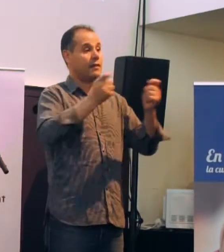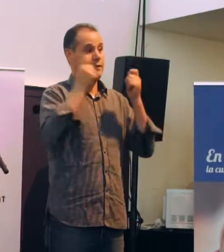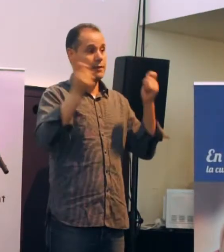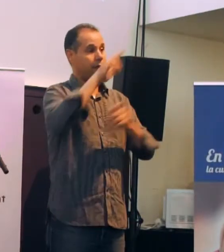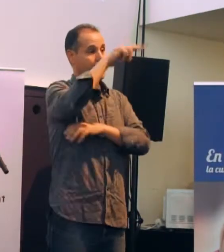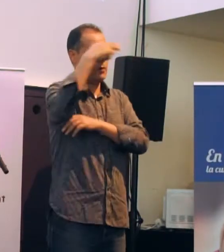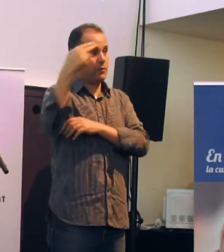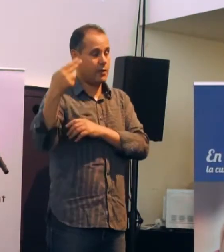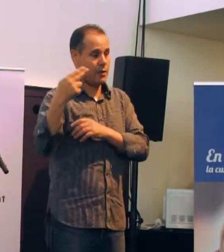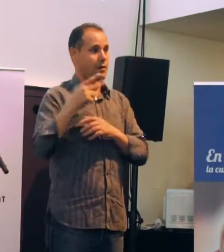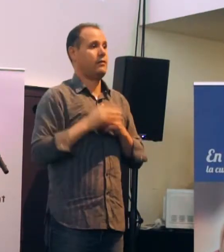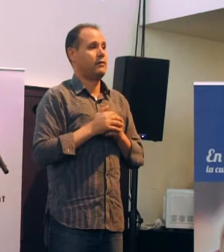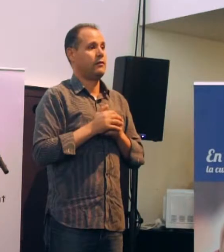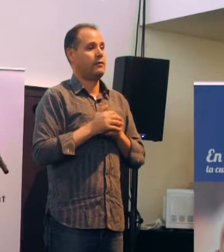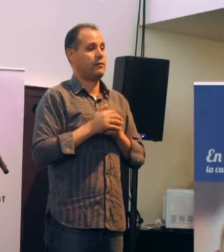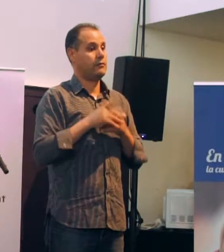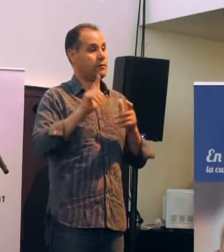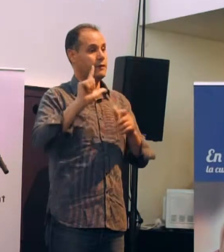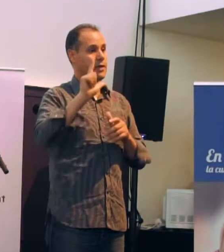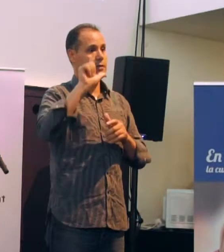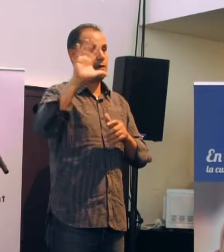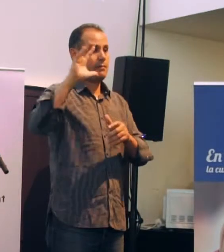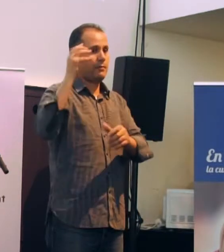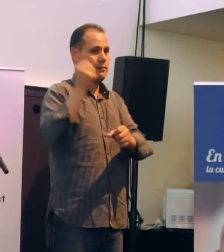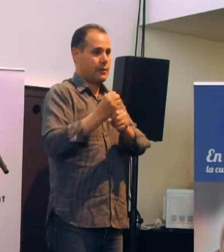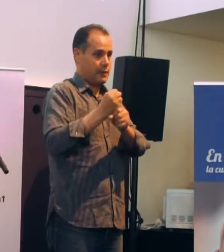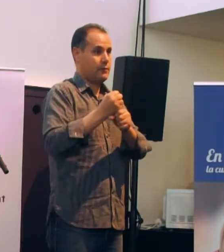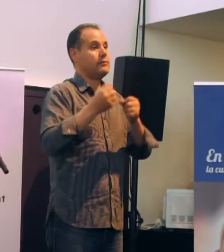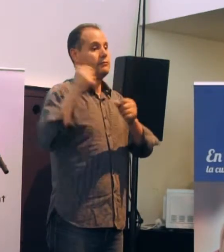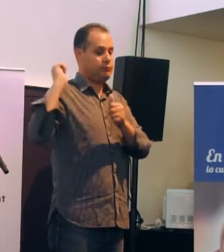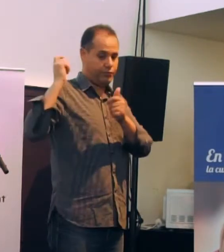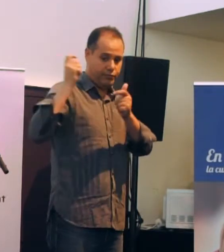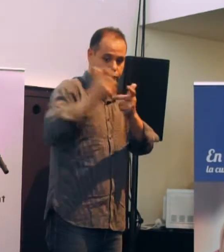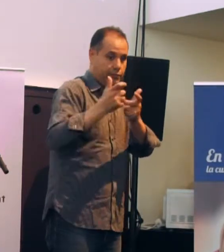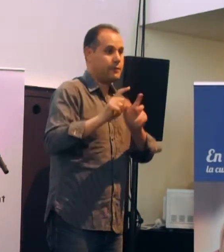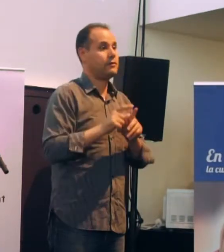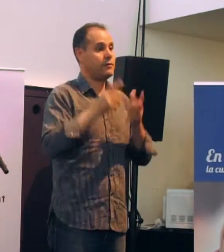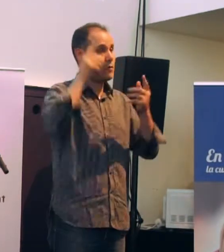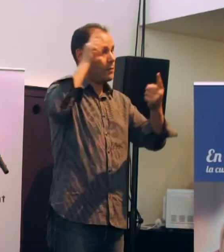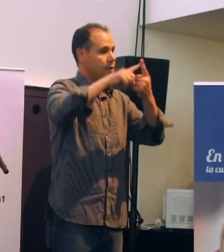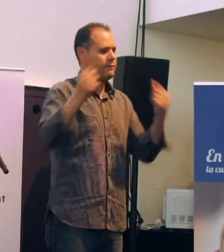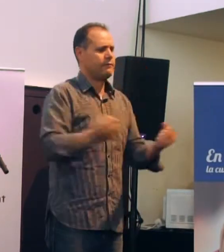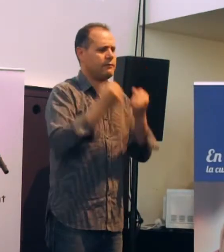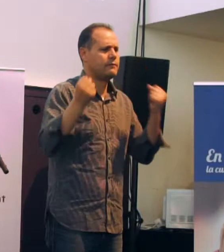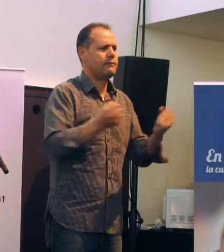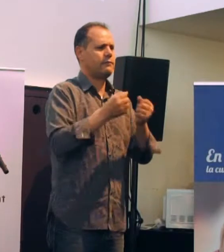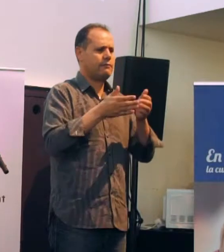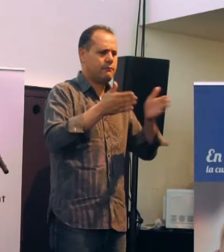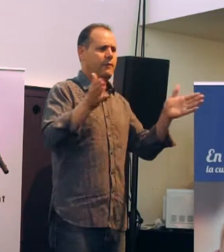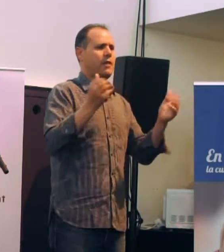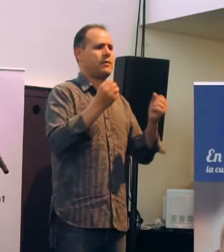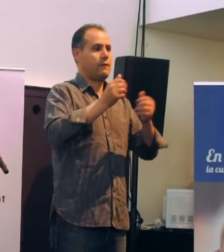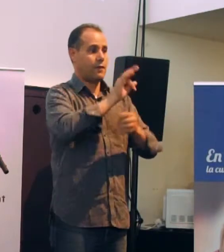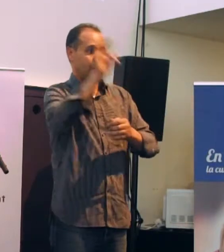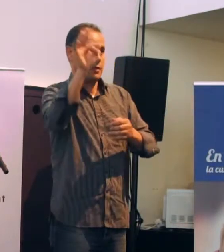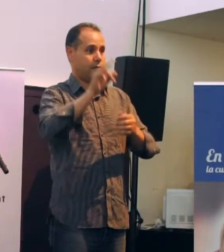national du film d'animation, dont nous célébrons la 25e édition, nous l'avons déjà dit, œuvre à la promotion de l'animation française sous tous ses